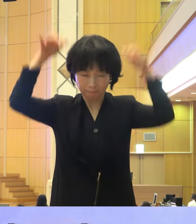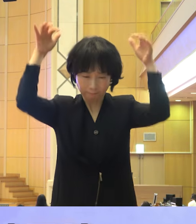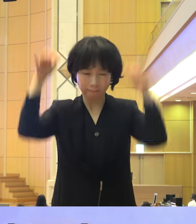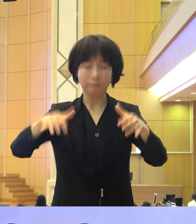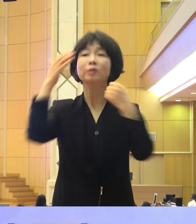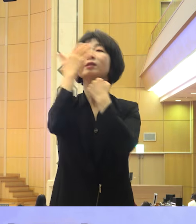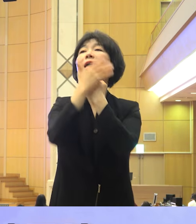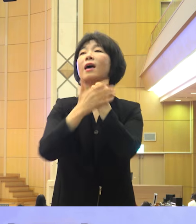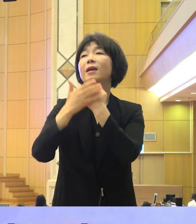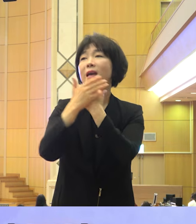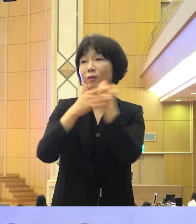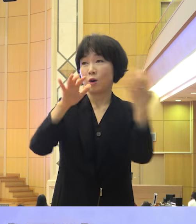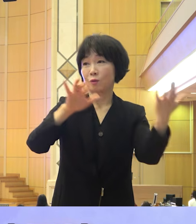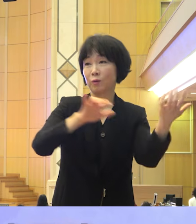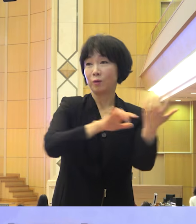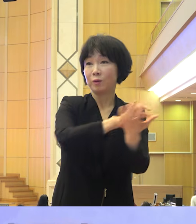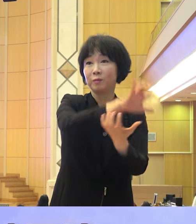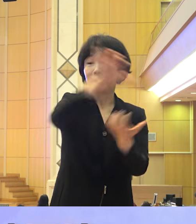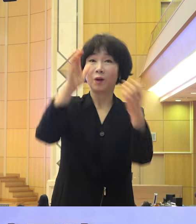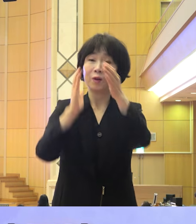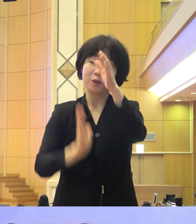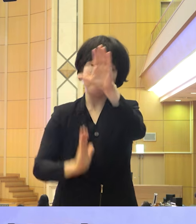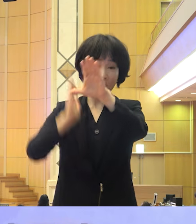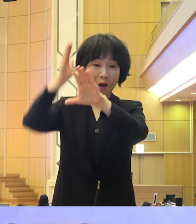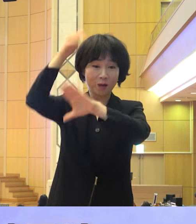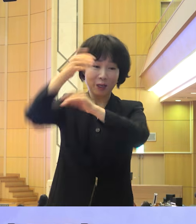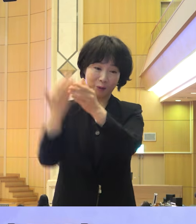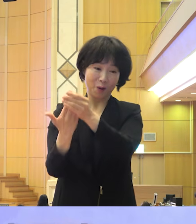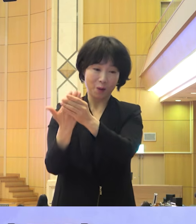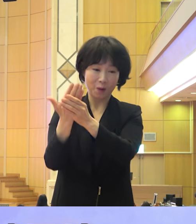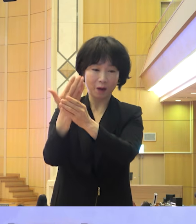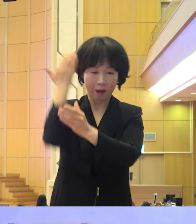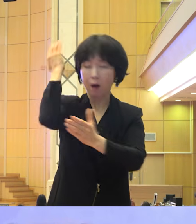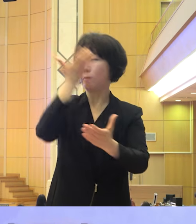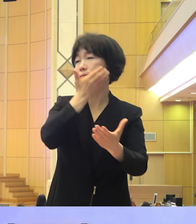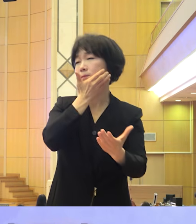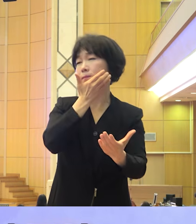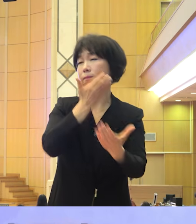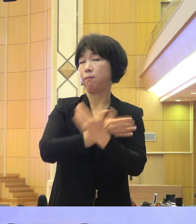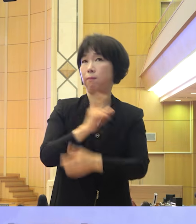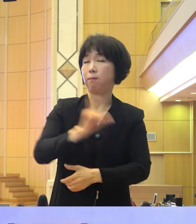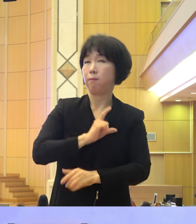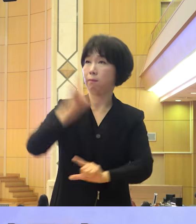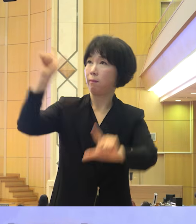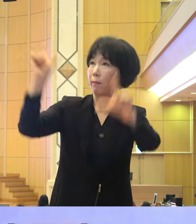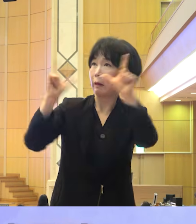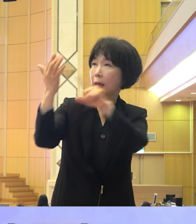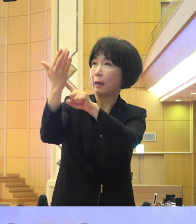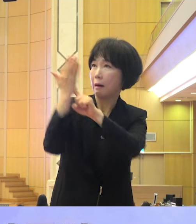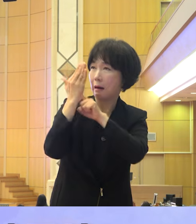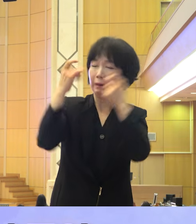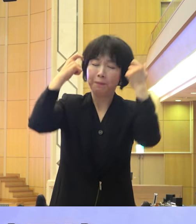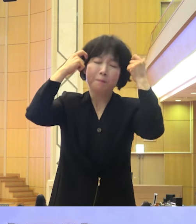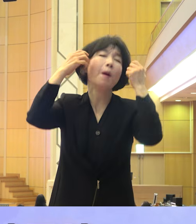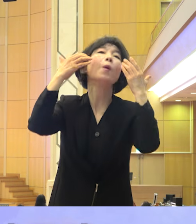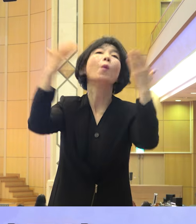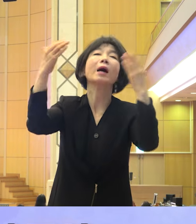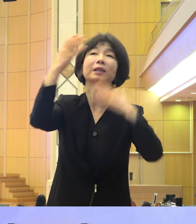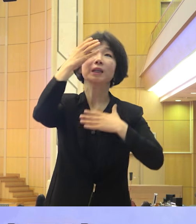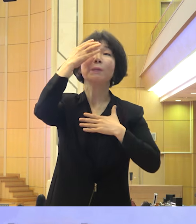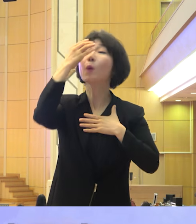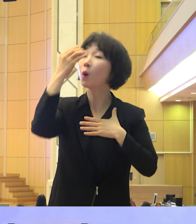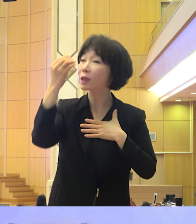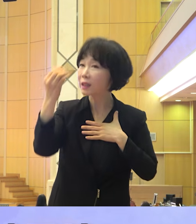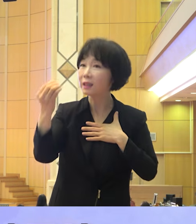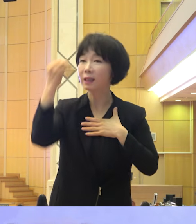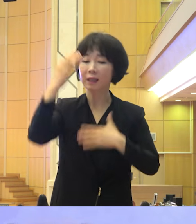내려주시며 은혜의 저물은 건너편에 떠올라 그 귀한 징조가 내게